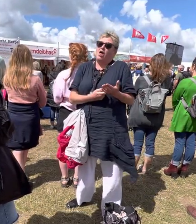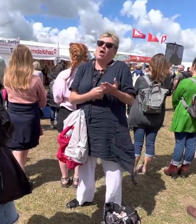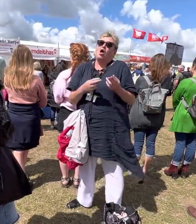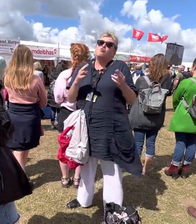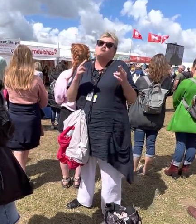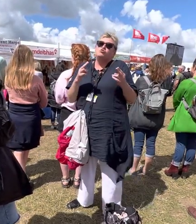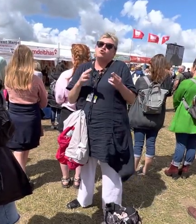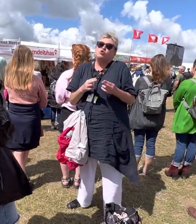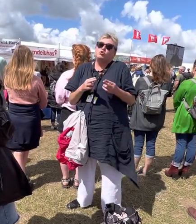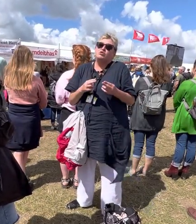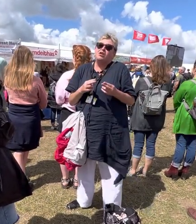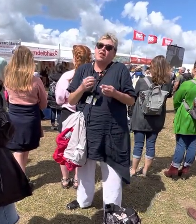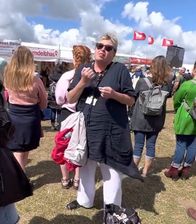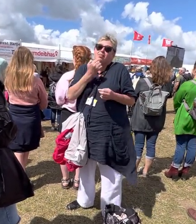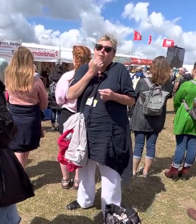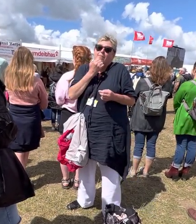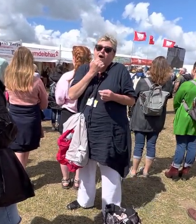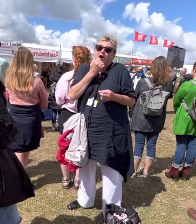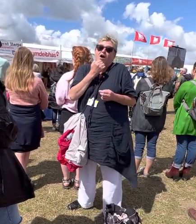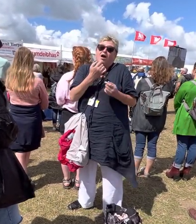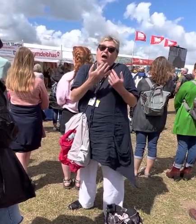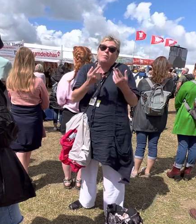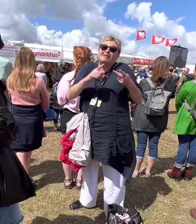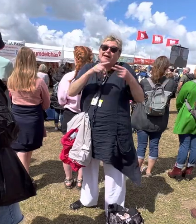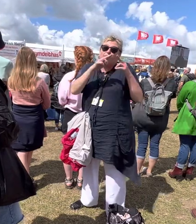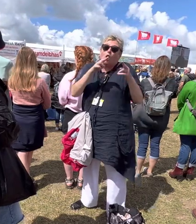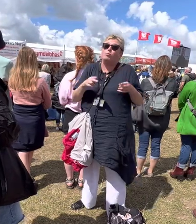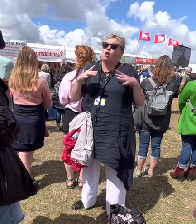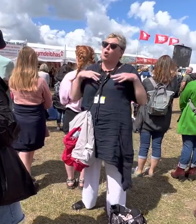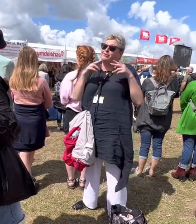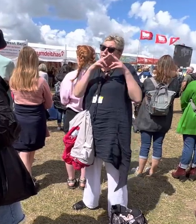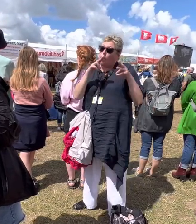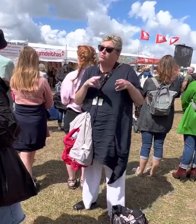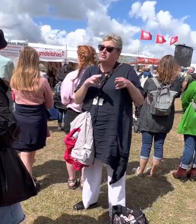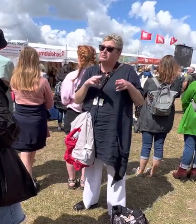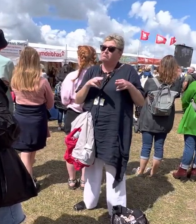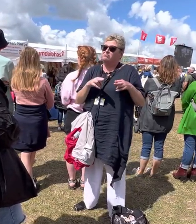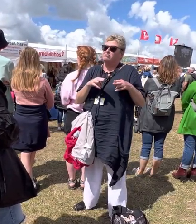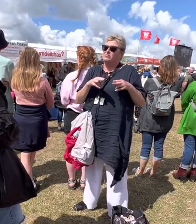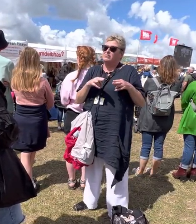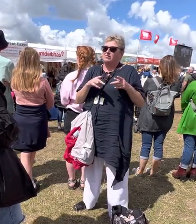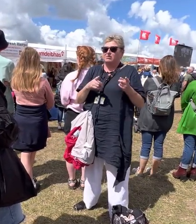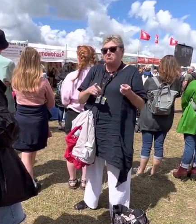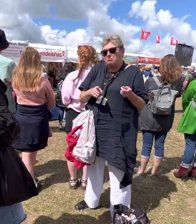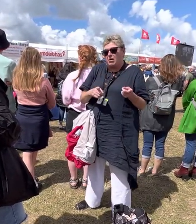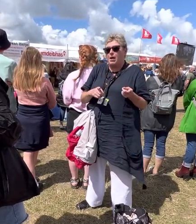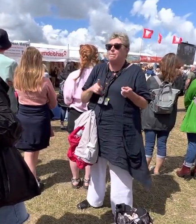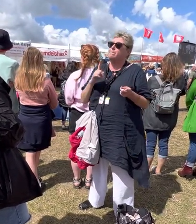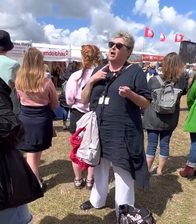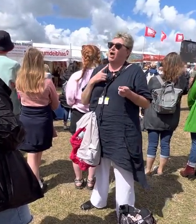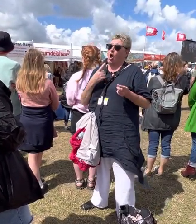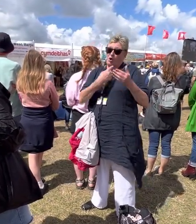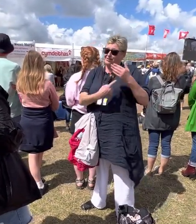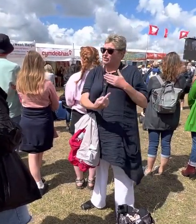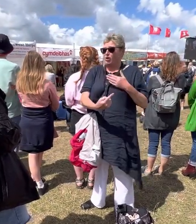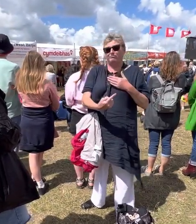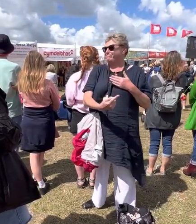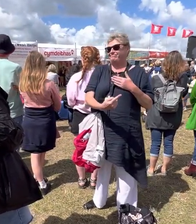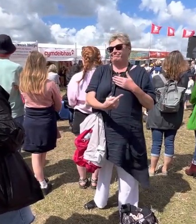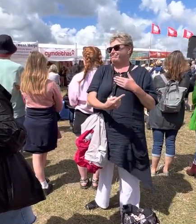yn nifer o ailgartrefi a lletywiliau a byddai fel arall yn llawer uwch. Ond ar pennu hunain, ni fyddant yn arwain